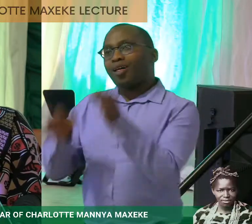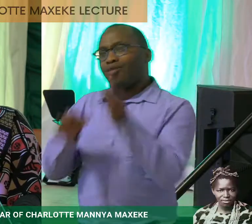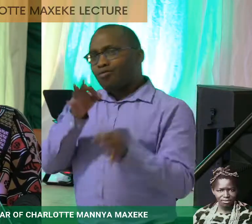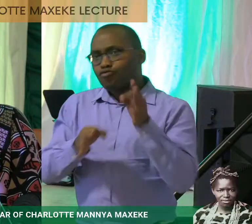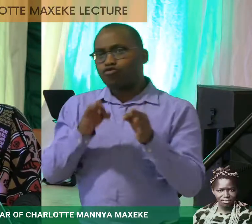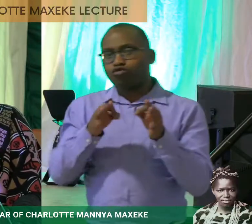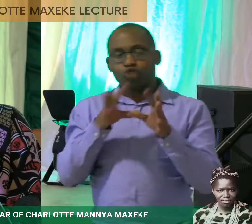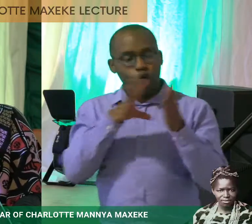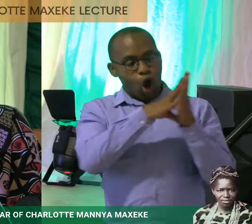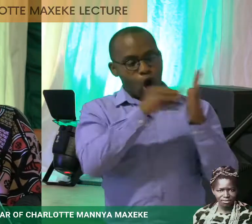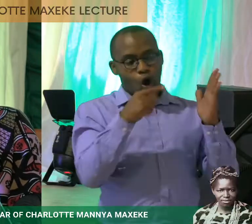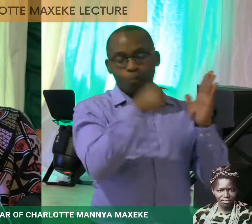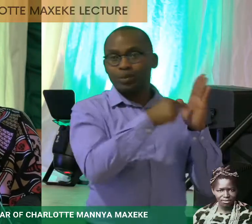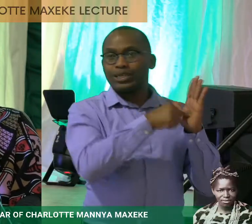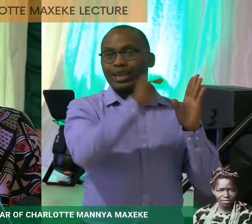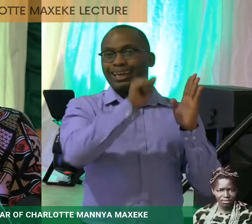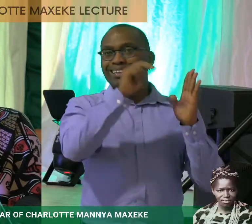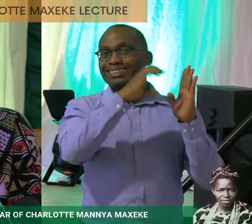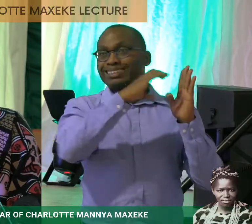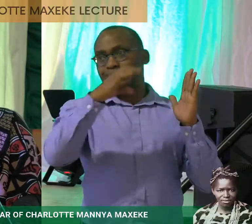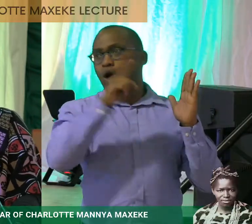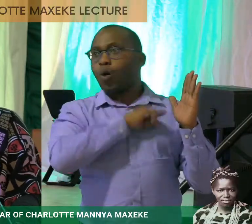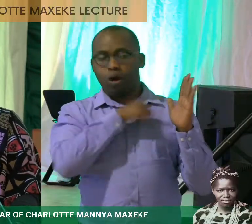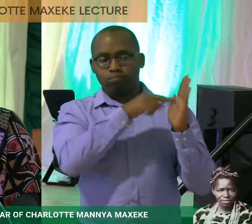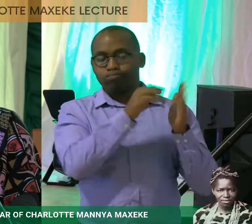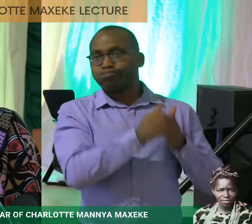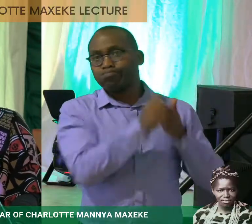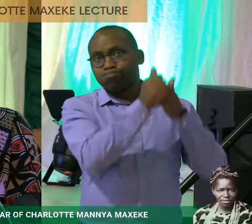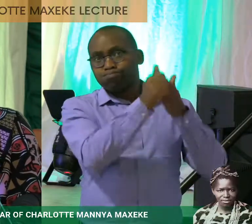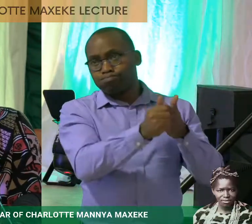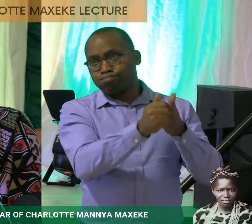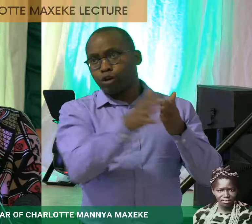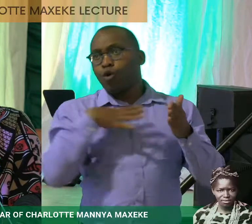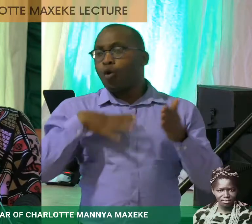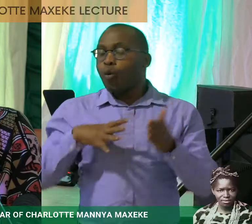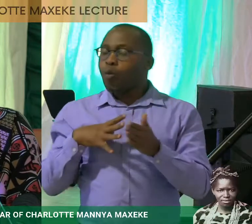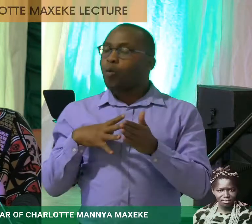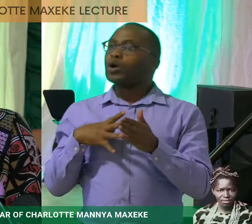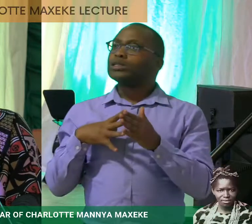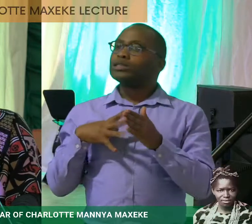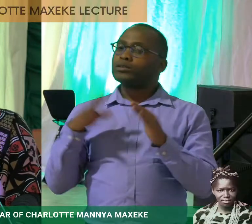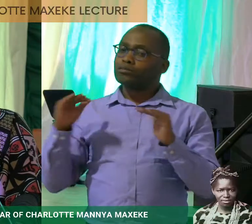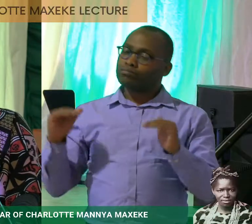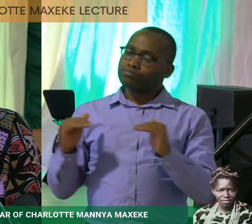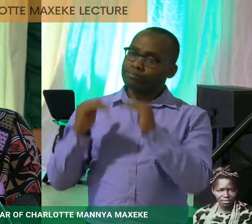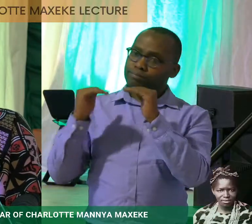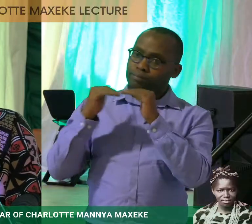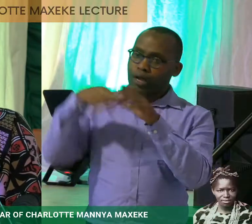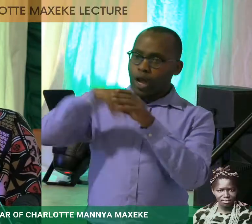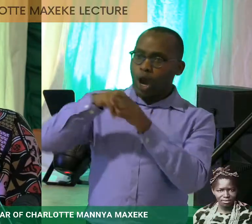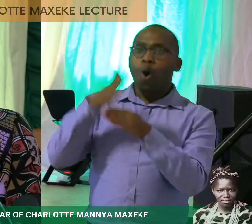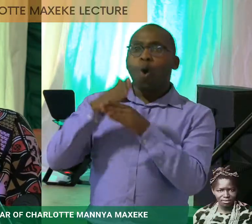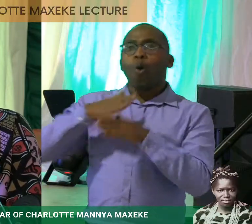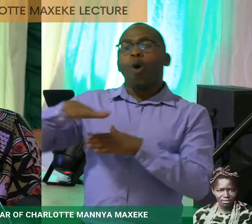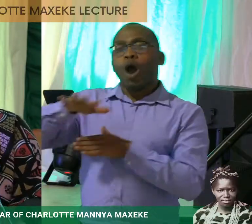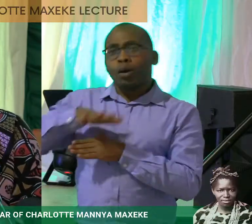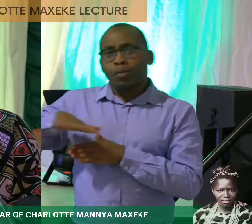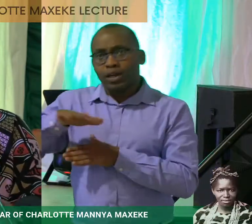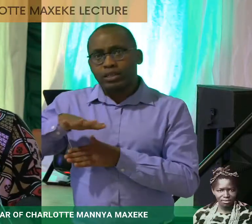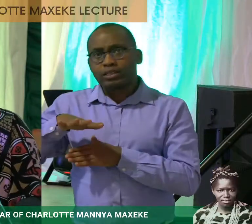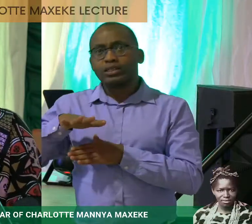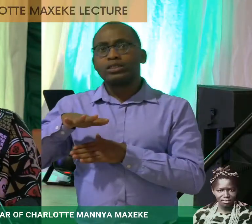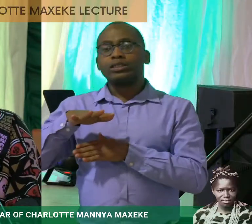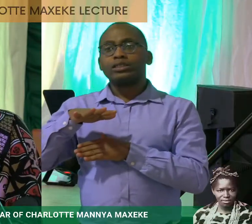mosileyo. Ngokomthetho wokulingana emsebenzini, inani labafazi kumanqanaba